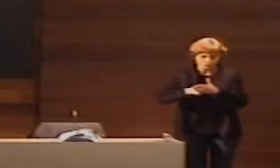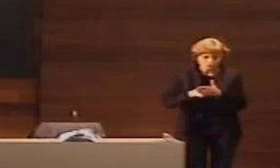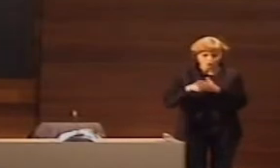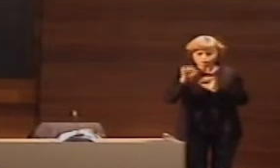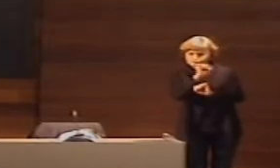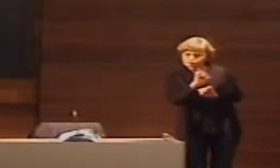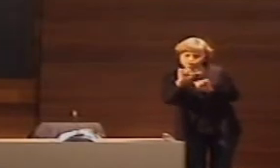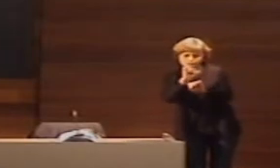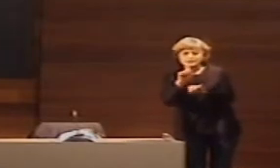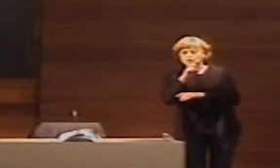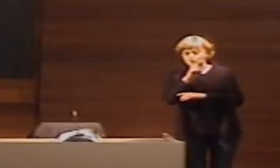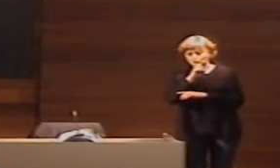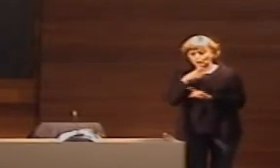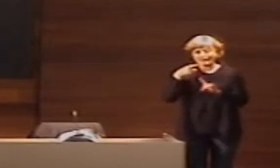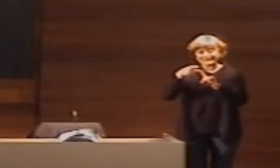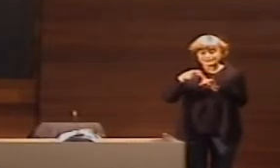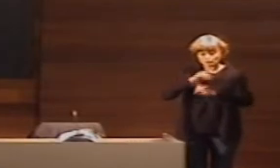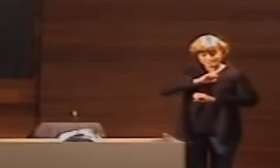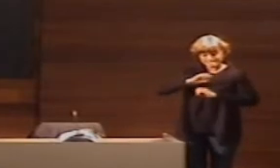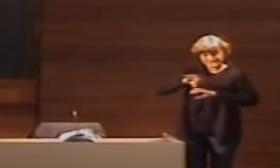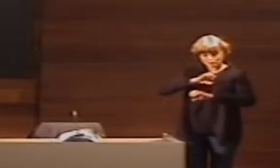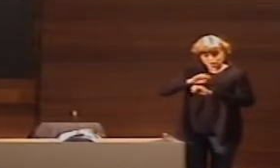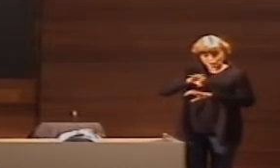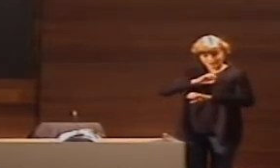desarrollar para que los residuos